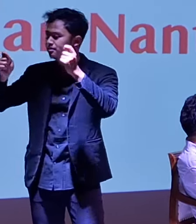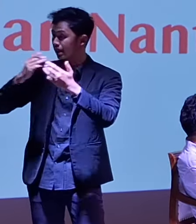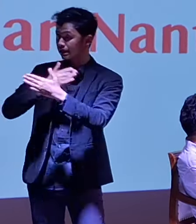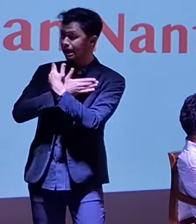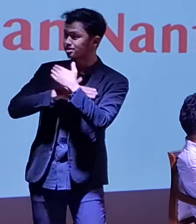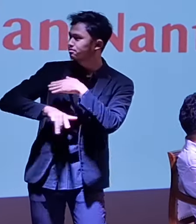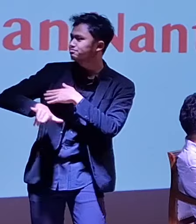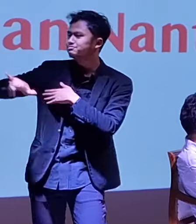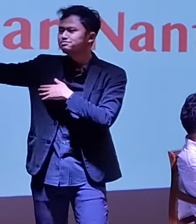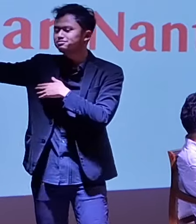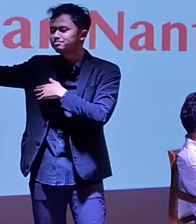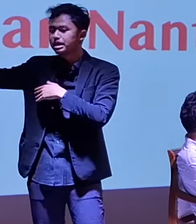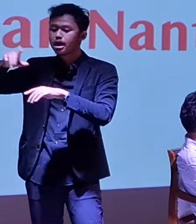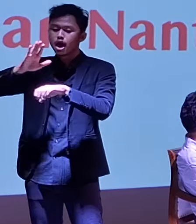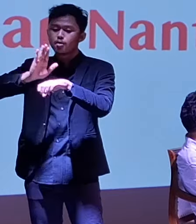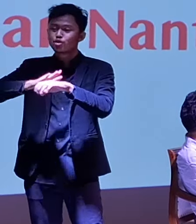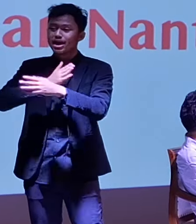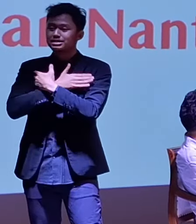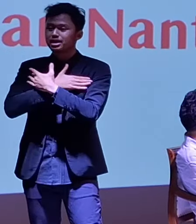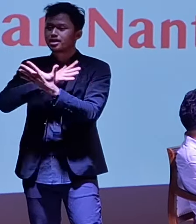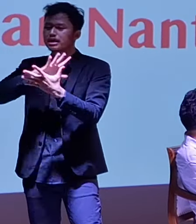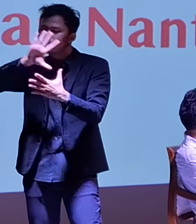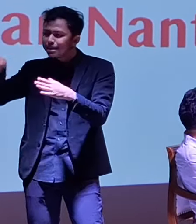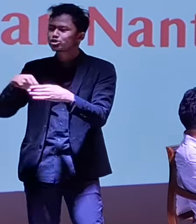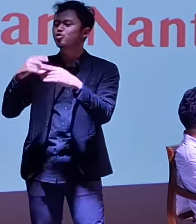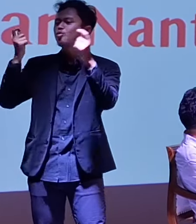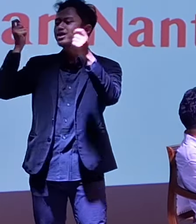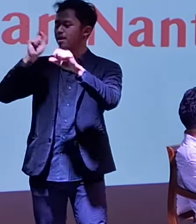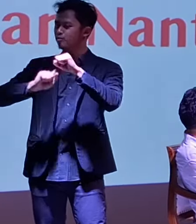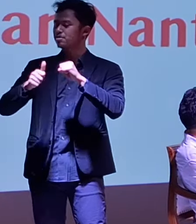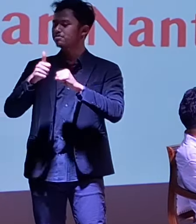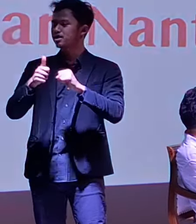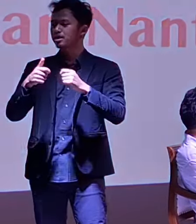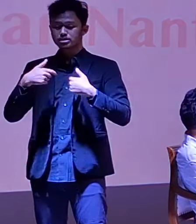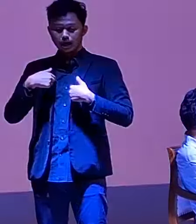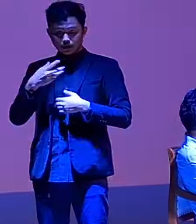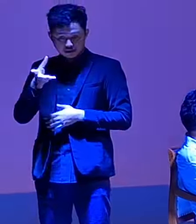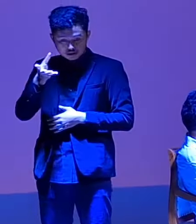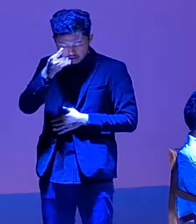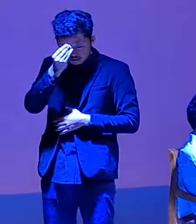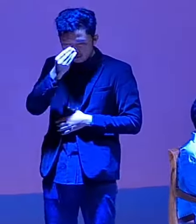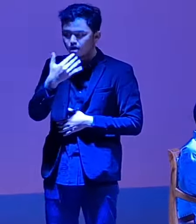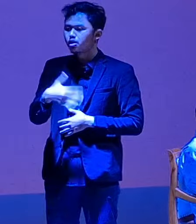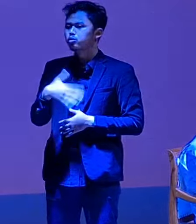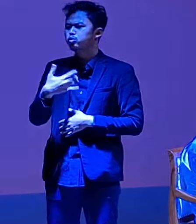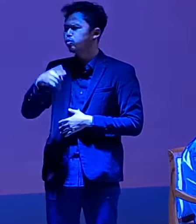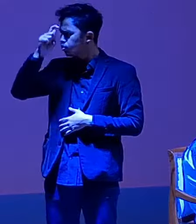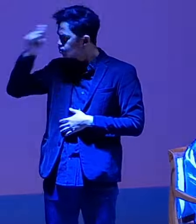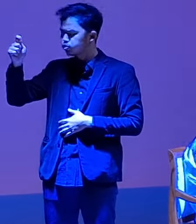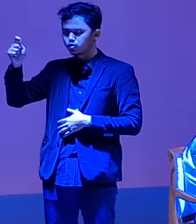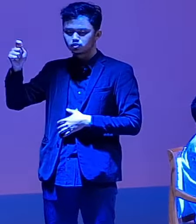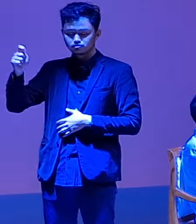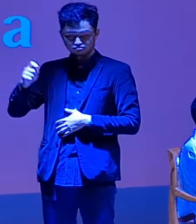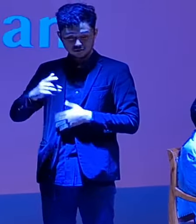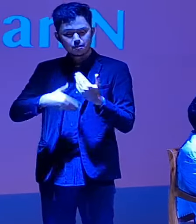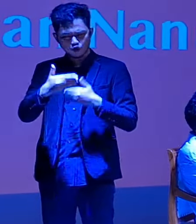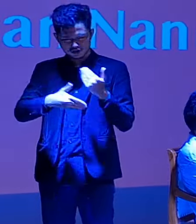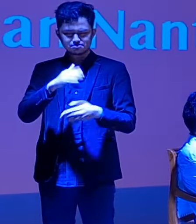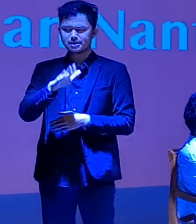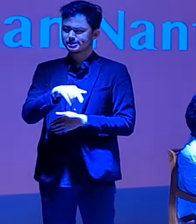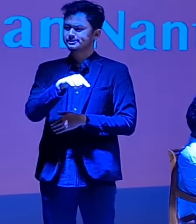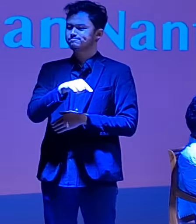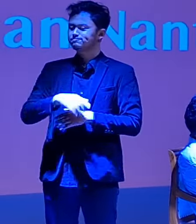flavor Aceh di situ. Jadi proses pembelajaran yang saya salut dengan anak-anak itu. Oke, dan masih berlangsung mas ya? Iya.